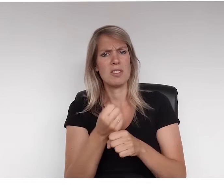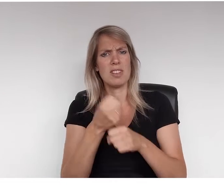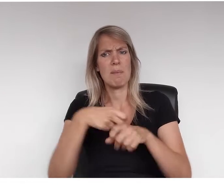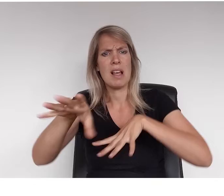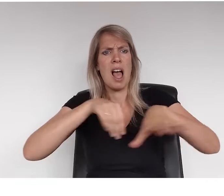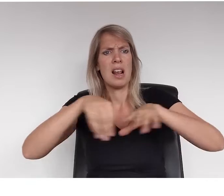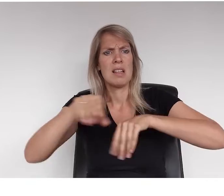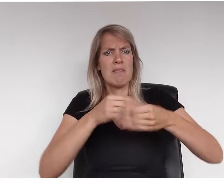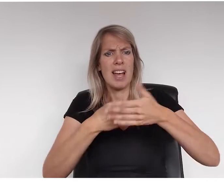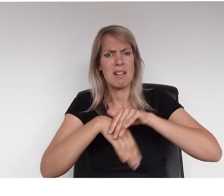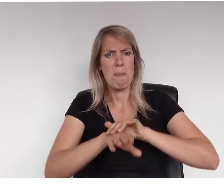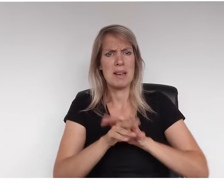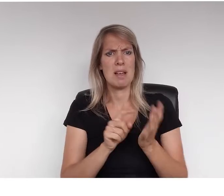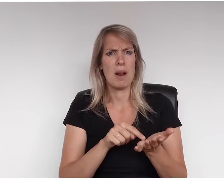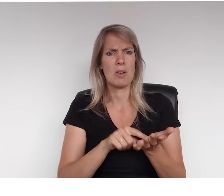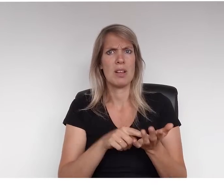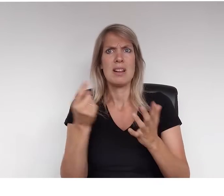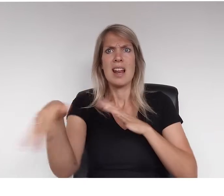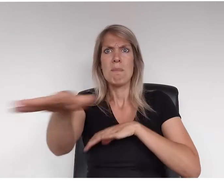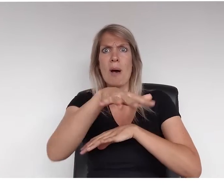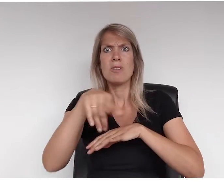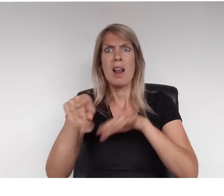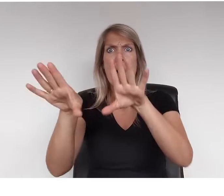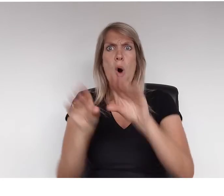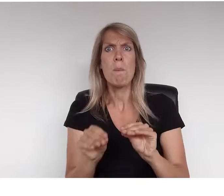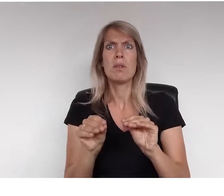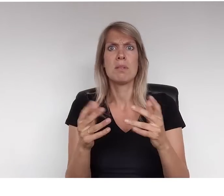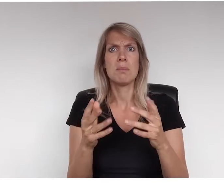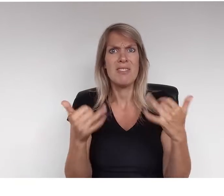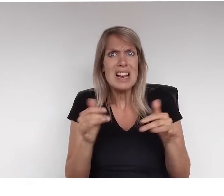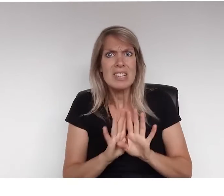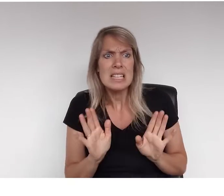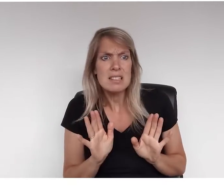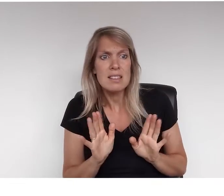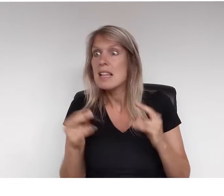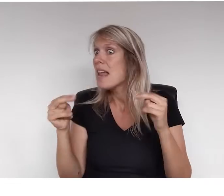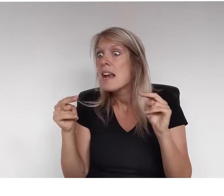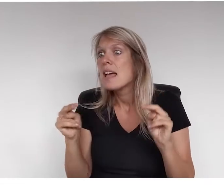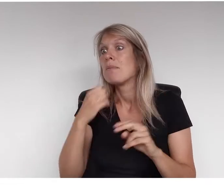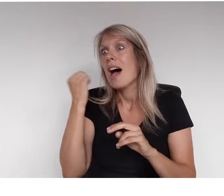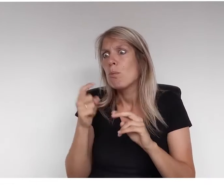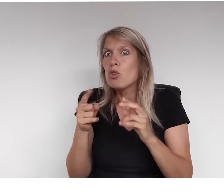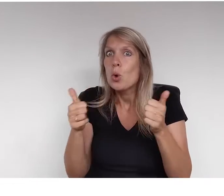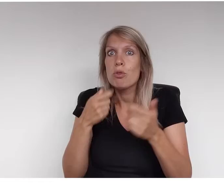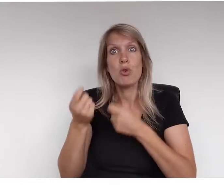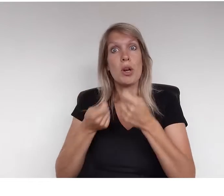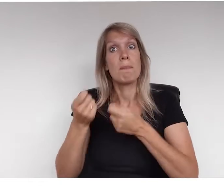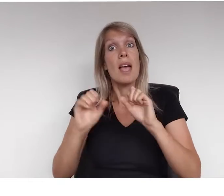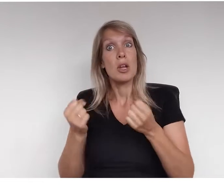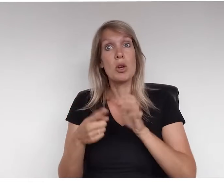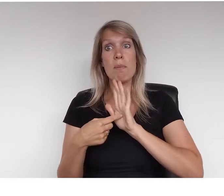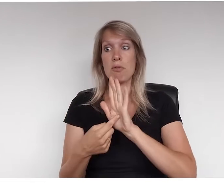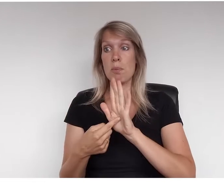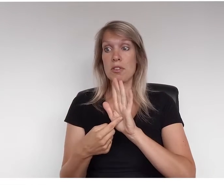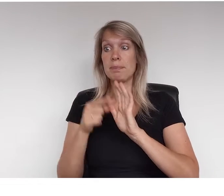allemaal binnen gebruiken... dan gaat het allemaal opbuiten. Dat willen we toch ook niet? Nee. Maar daarom moeten we dus heel goed voor zorgen. En daarom kunnen we bijvoorbeeld... Kijk,